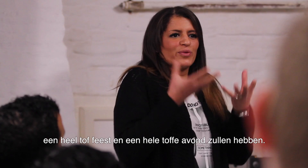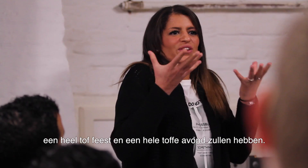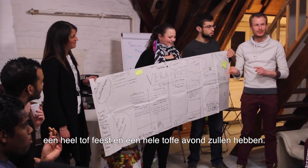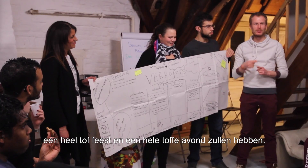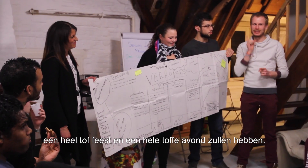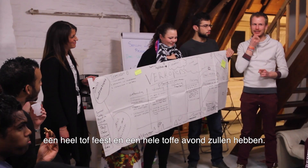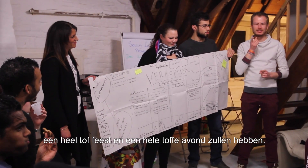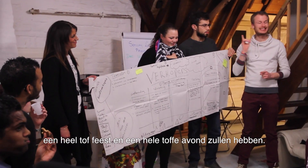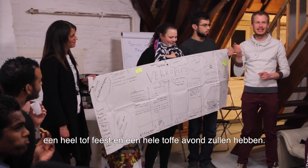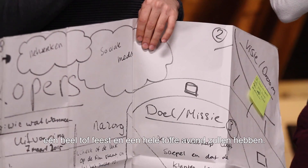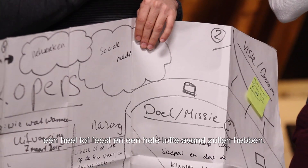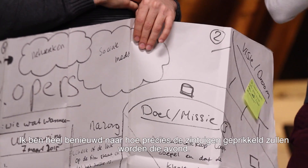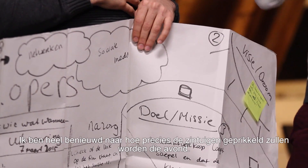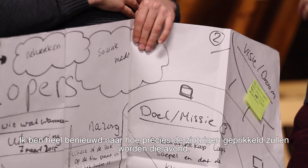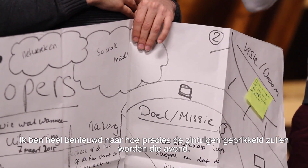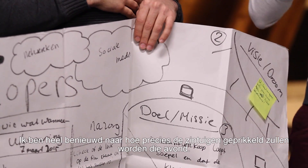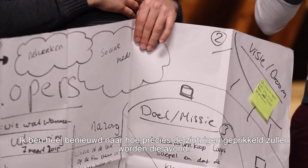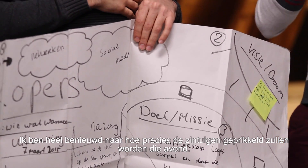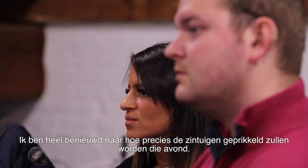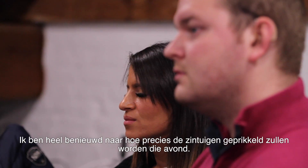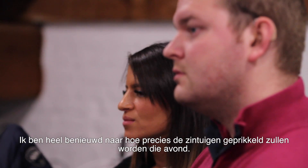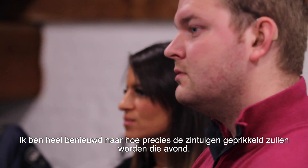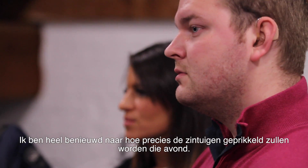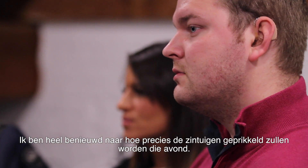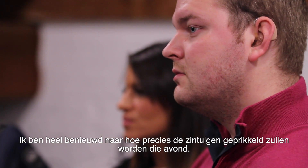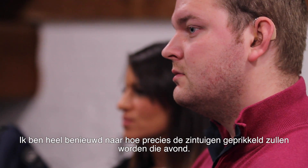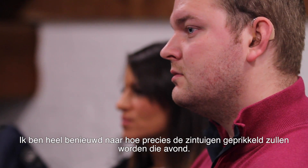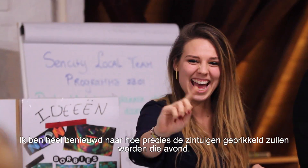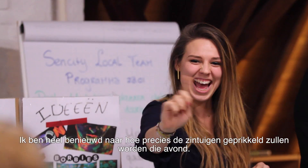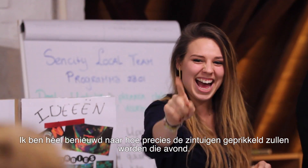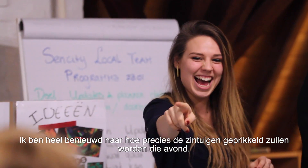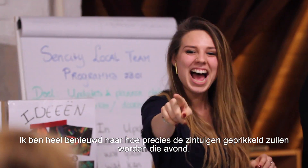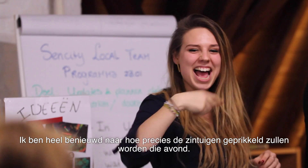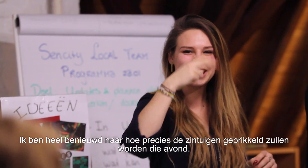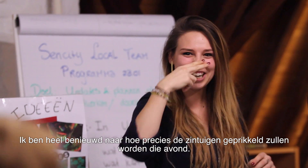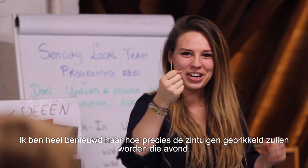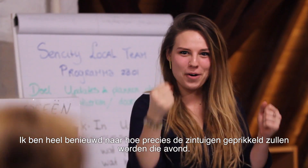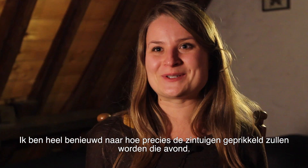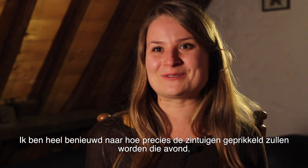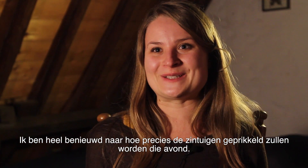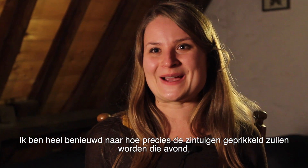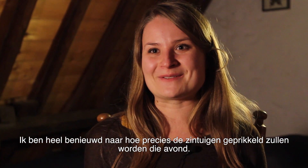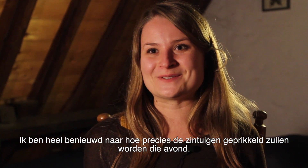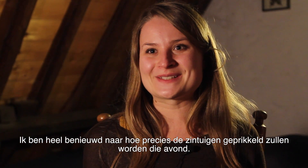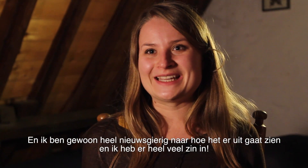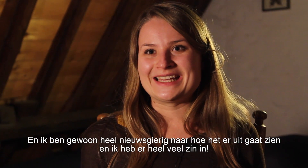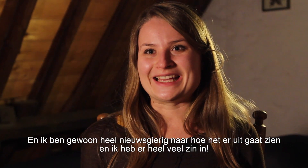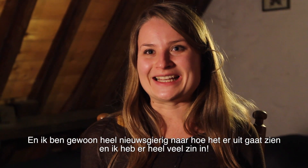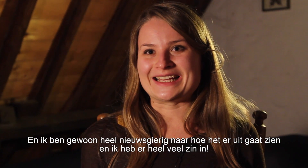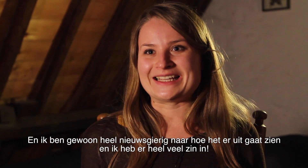en een hele toffe avond zullen hebben. En ja, ik ben heel benieuwd naar hoe precies de zintuigen geprikkeld zullen worden die avond. En ja,